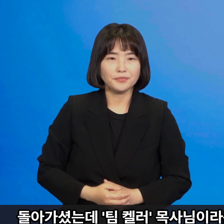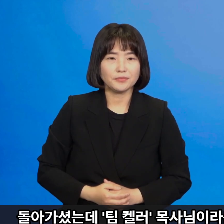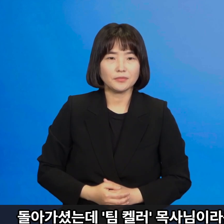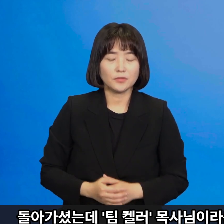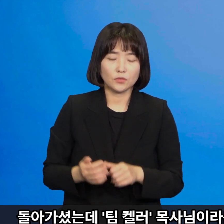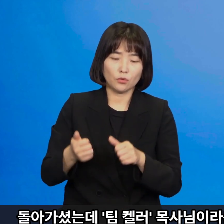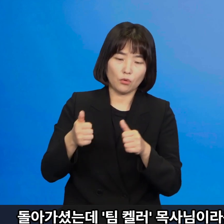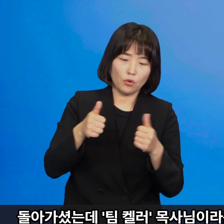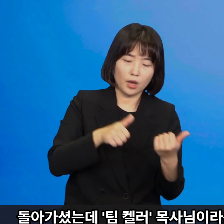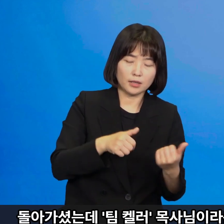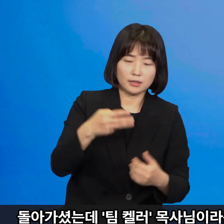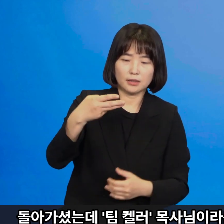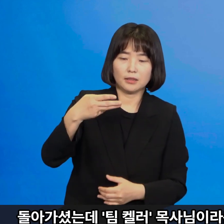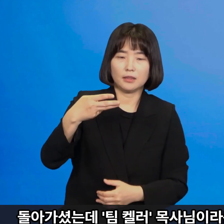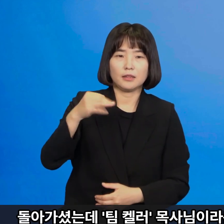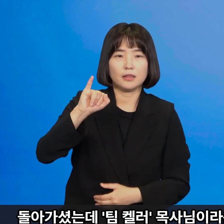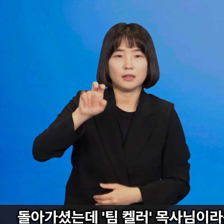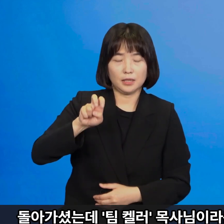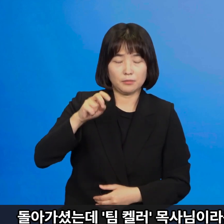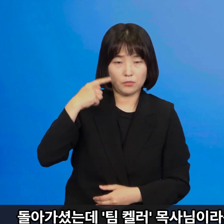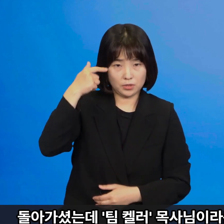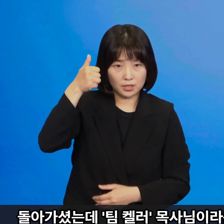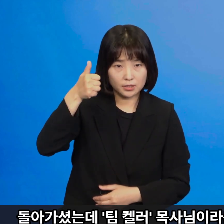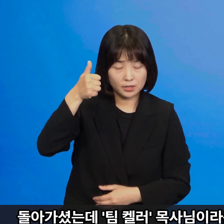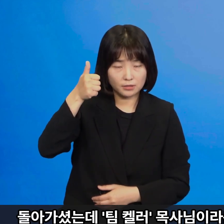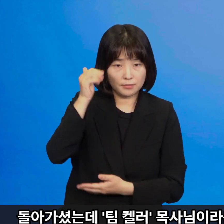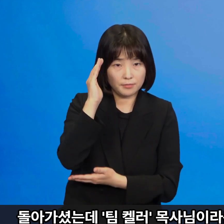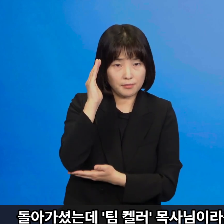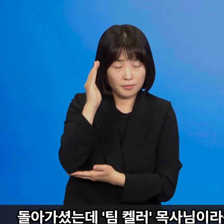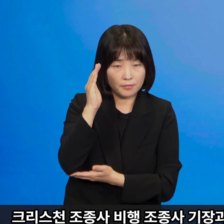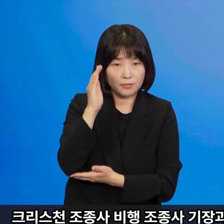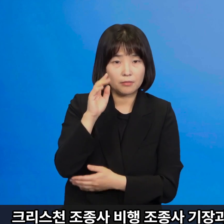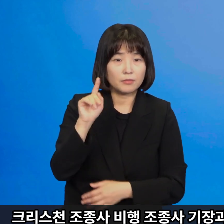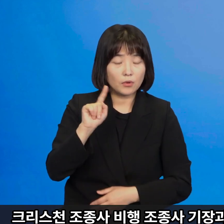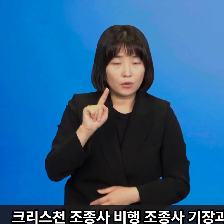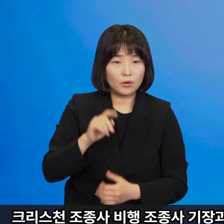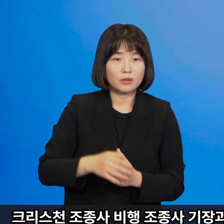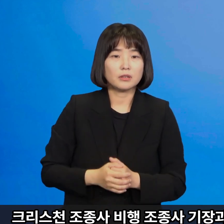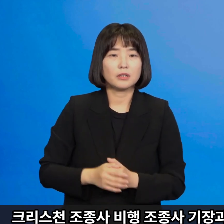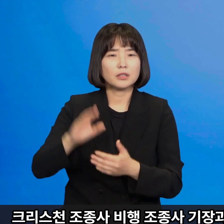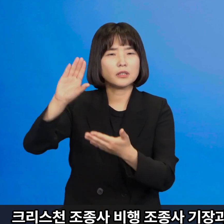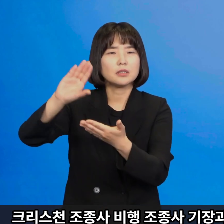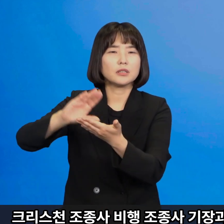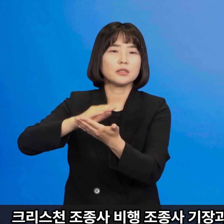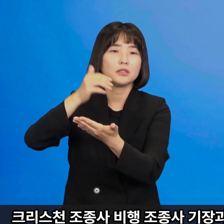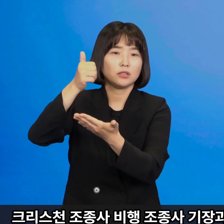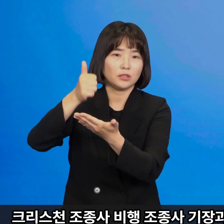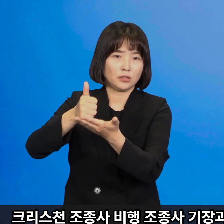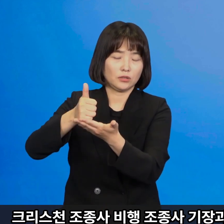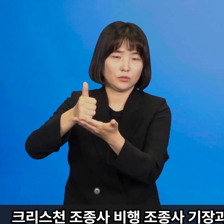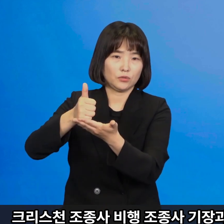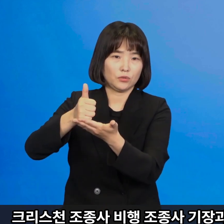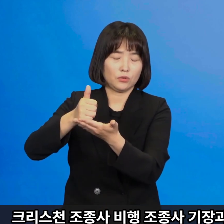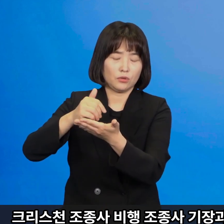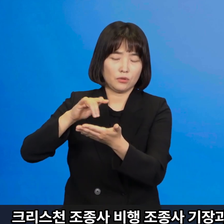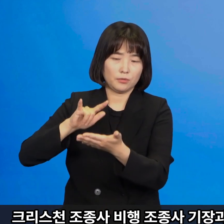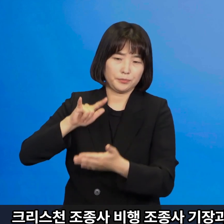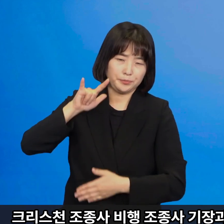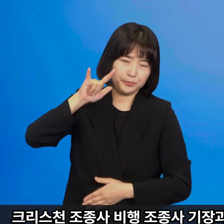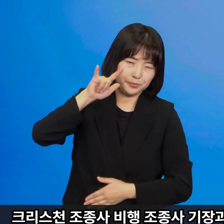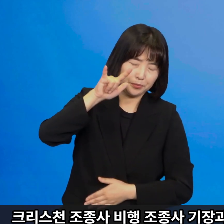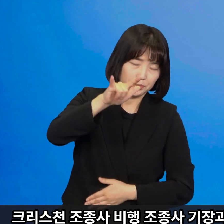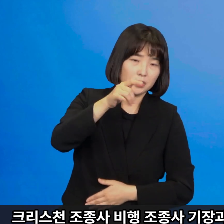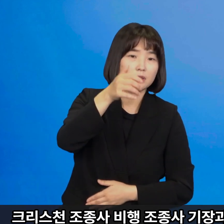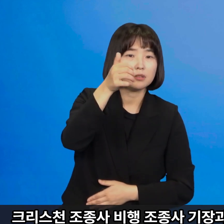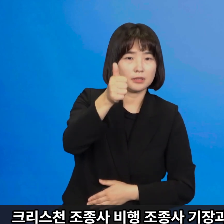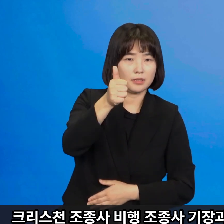돌아가셨는데 팀 켈러 목사님이라는 분이 이런 얘기를 하신 적이 있어요. 크리스천 조종사, 비행 조종사,